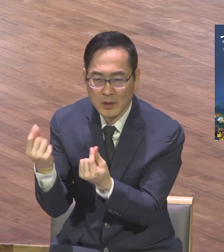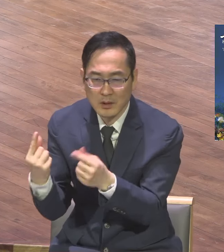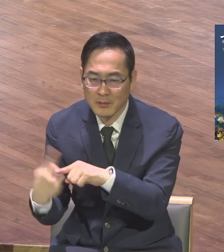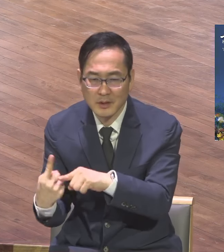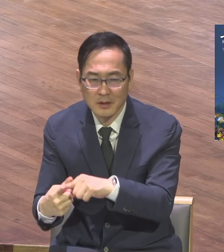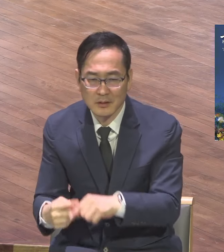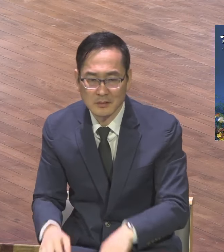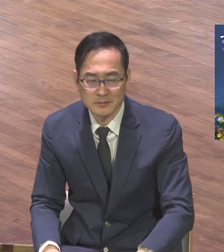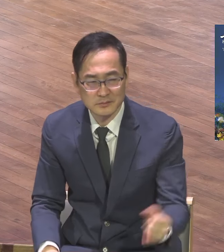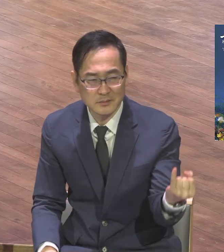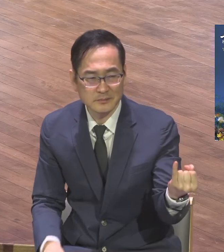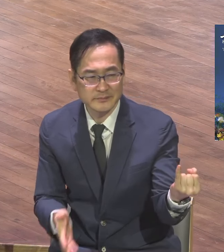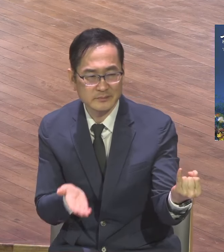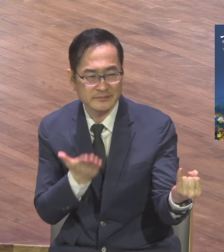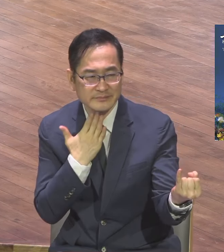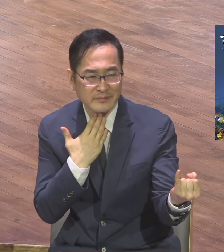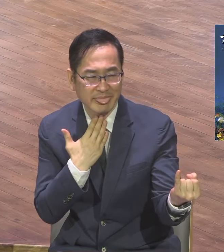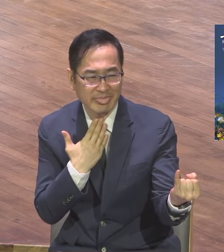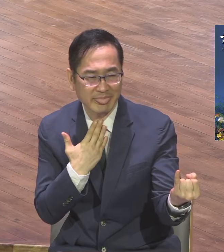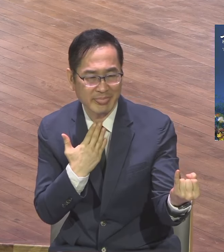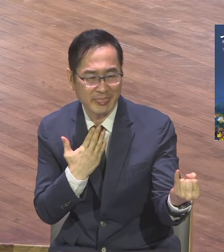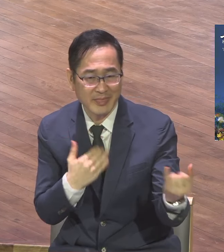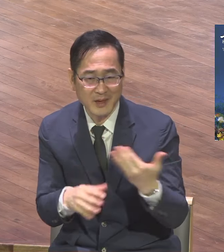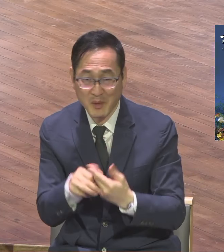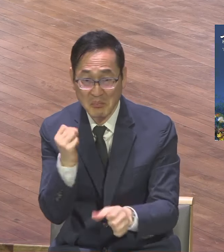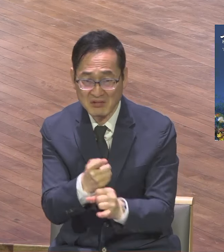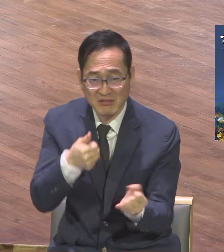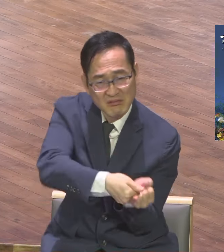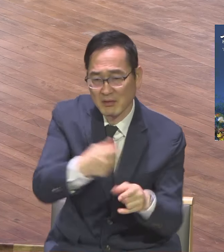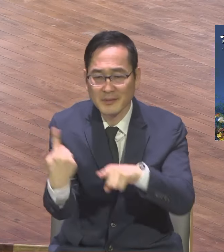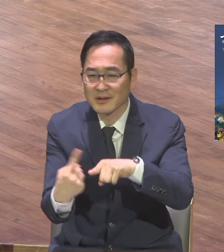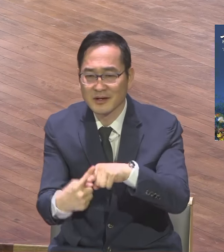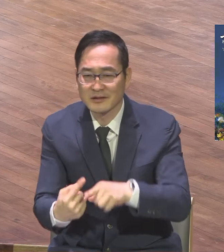여인을 보고 음욕을 품으면 이미 가늠하였느니라.